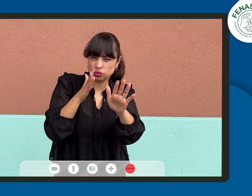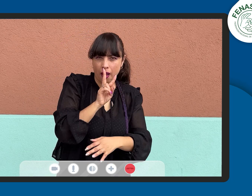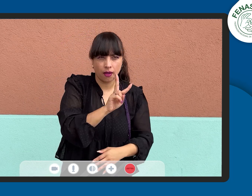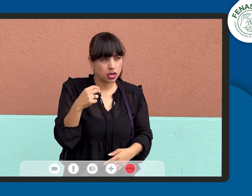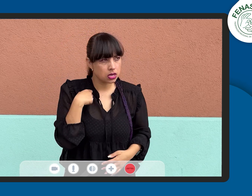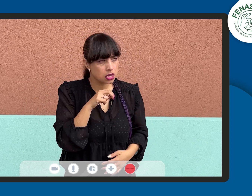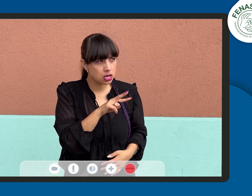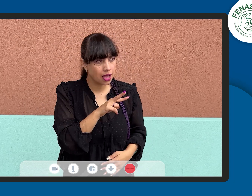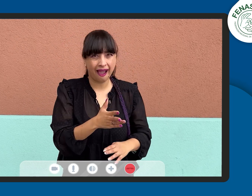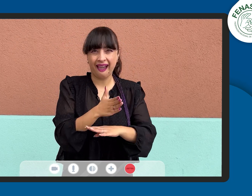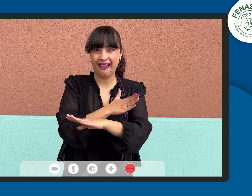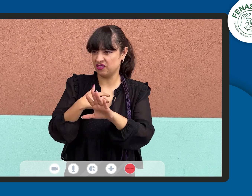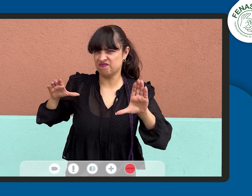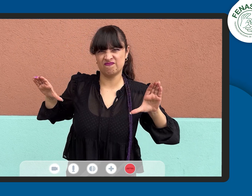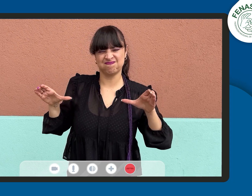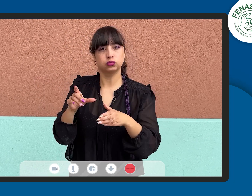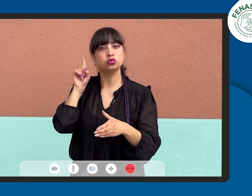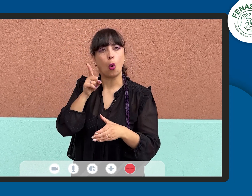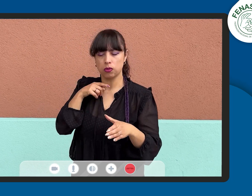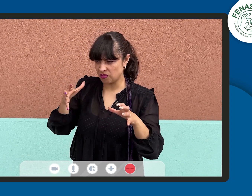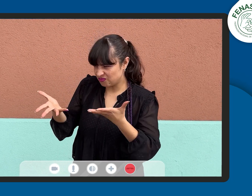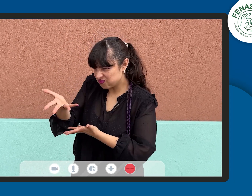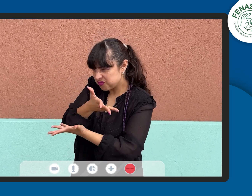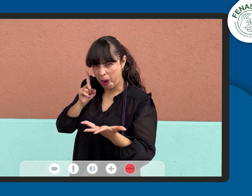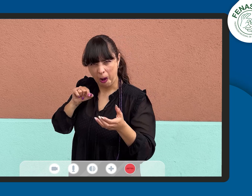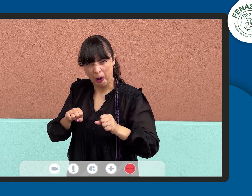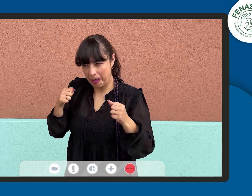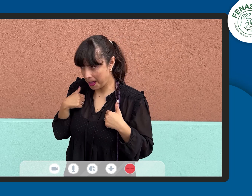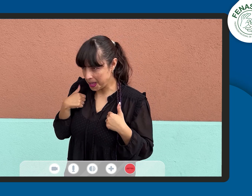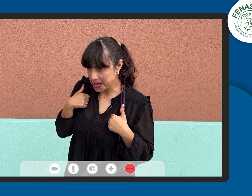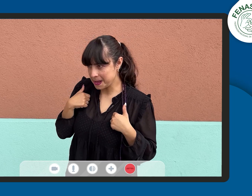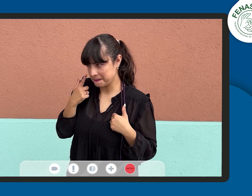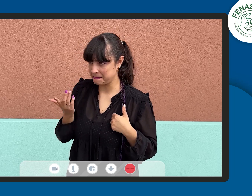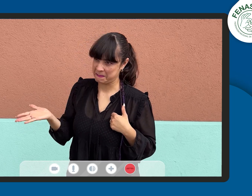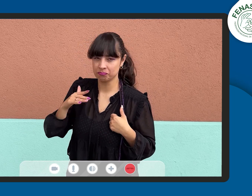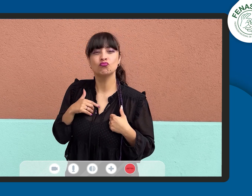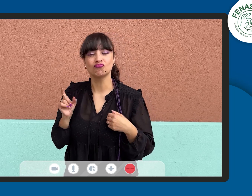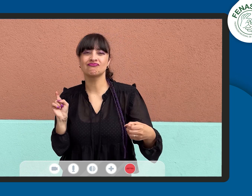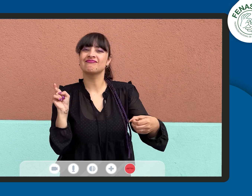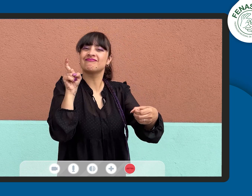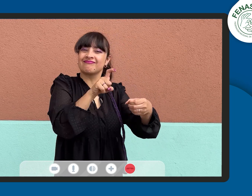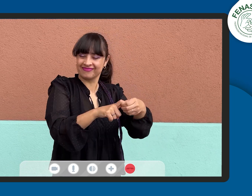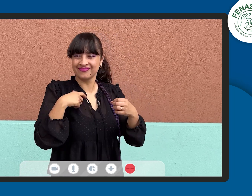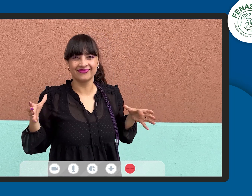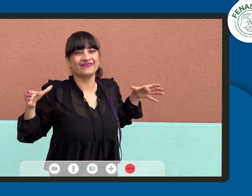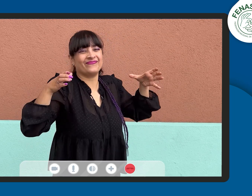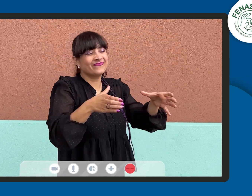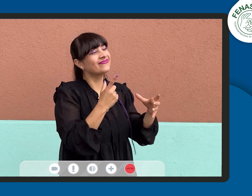y los conocimientos sobre visual vernacular. Éramos un grupo de sordos interesados y nos animamos a participar de la formación.